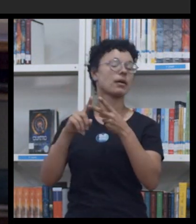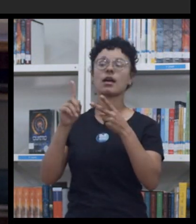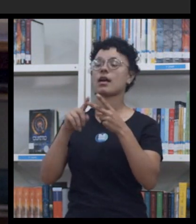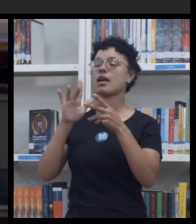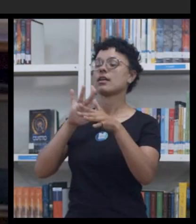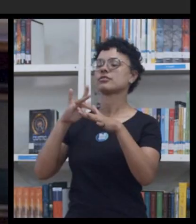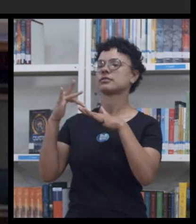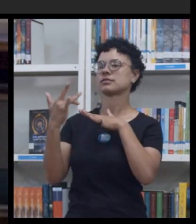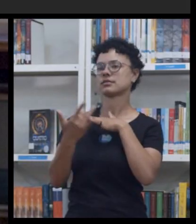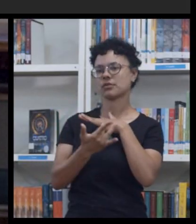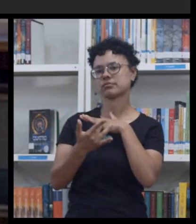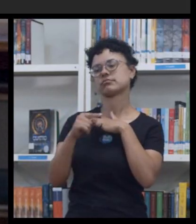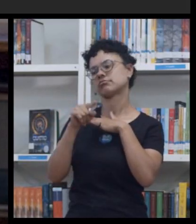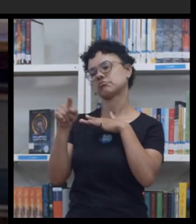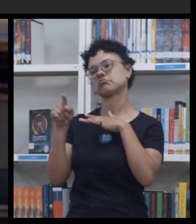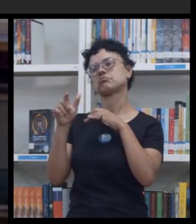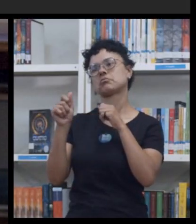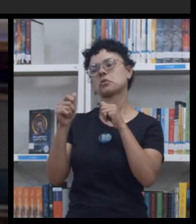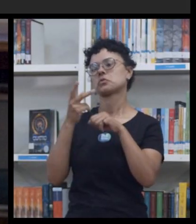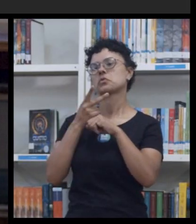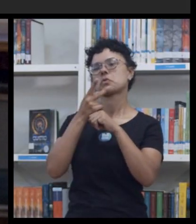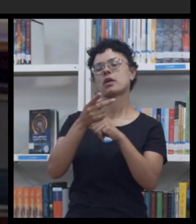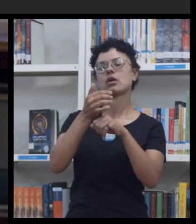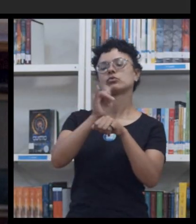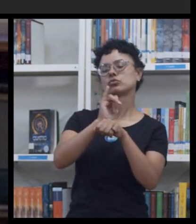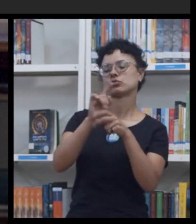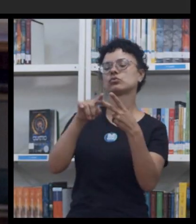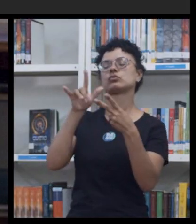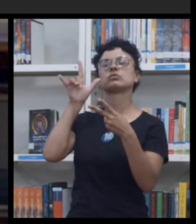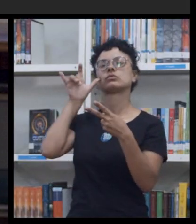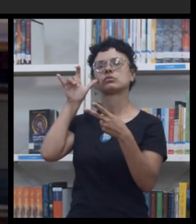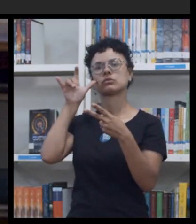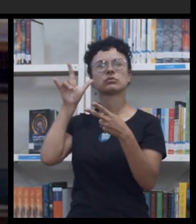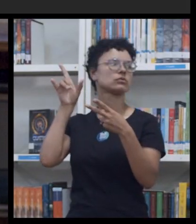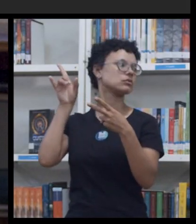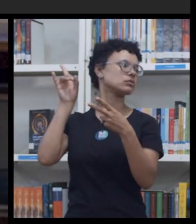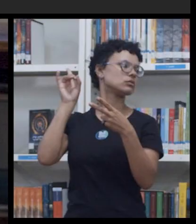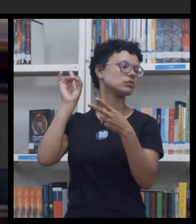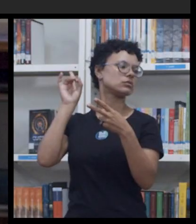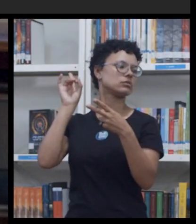rede social, que aí vocês podem achar YouTube, Instagram,